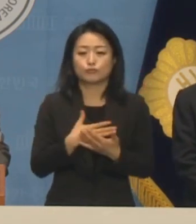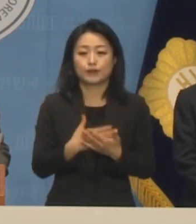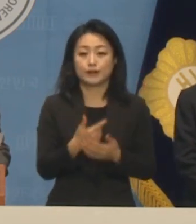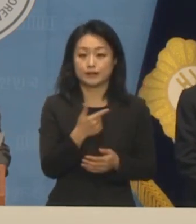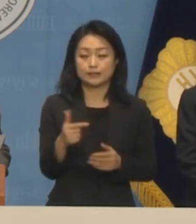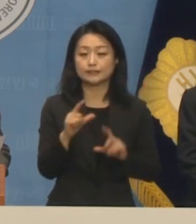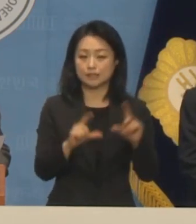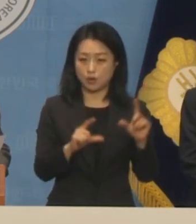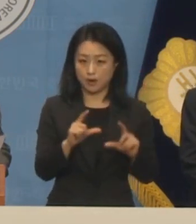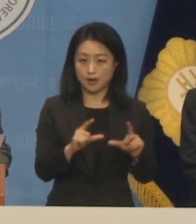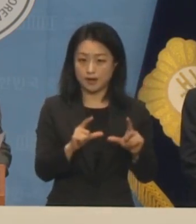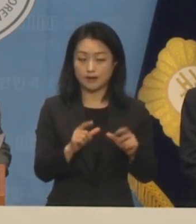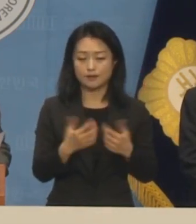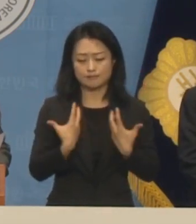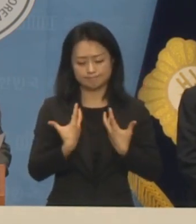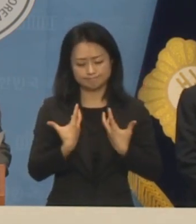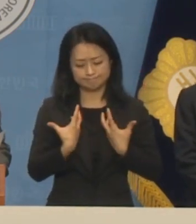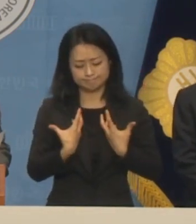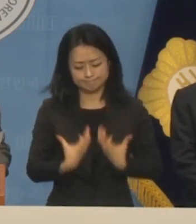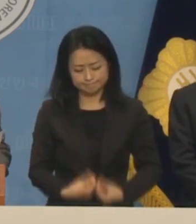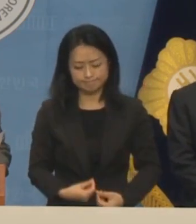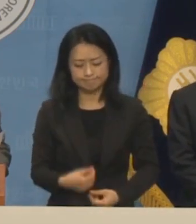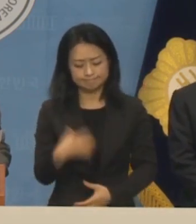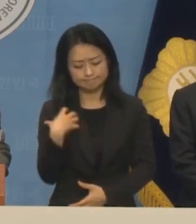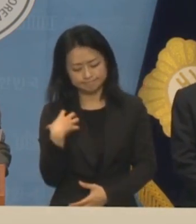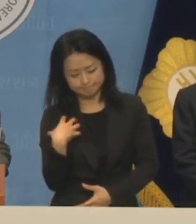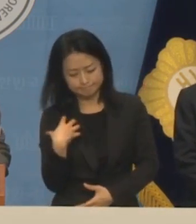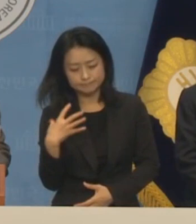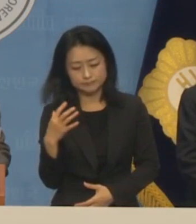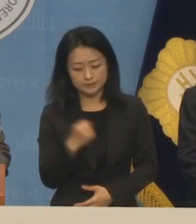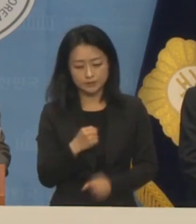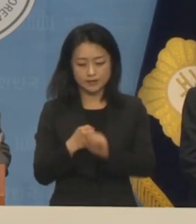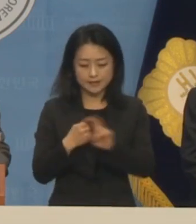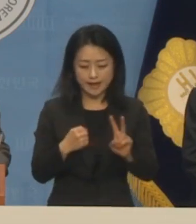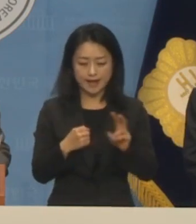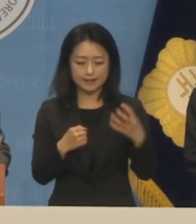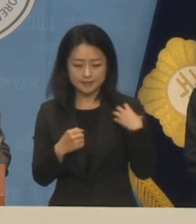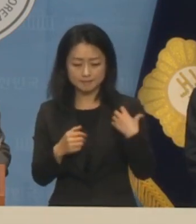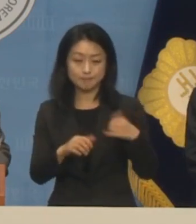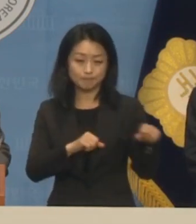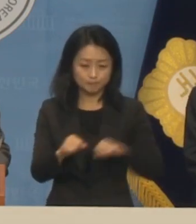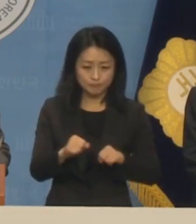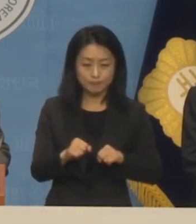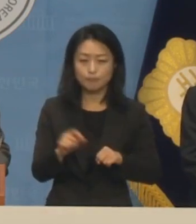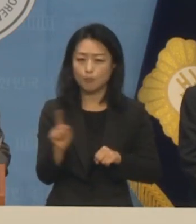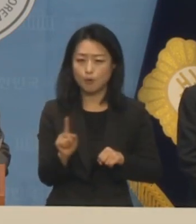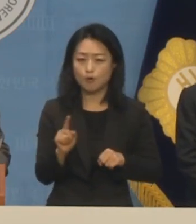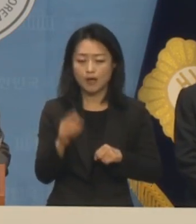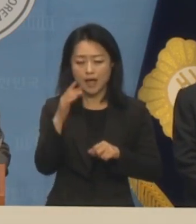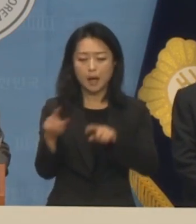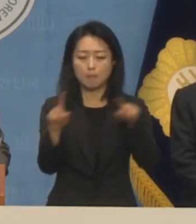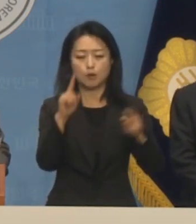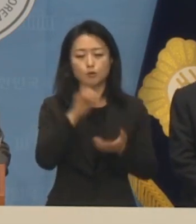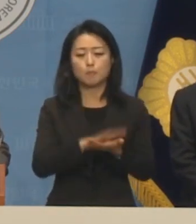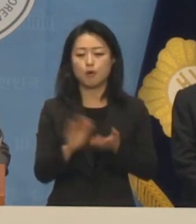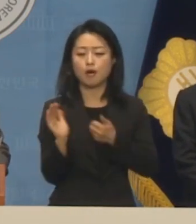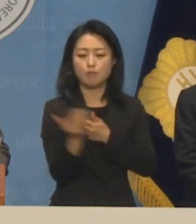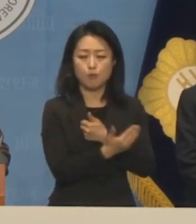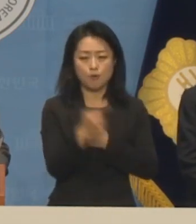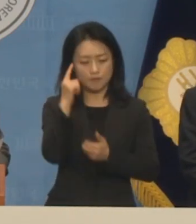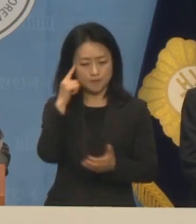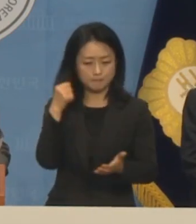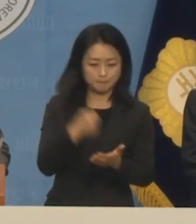가운데 착잡하고 무거운 마음으로 야당이라도 나서서 한반도 평화를 지켜야 한다는 결연한